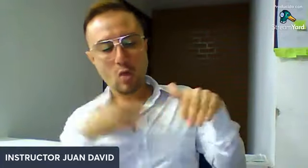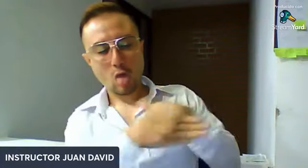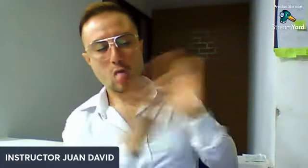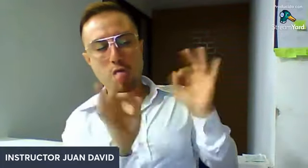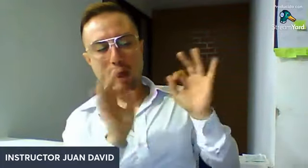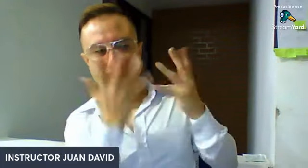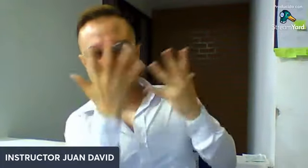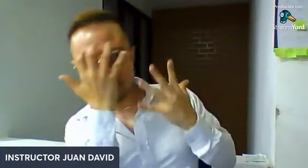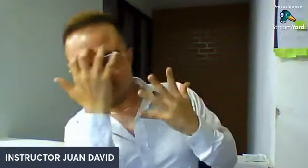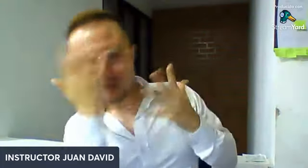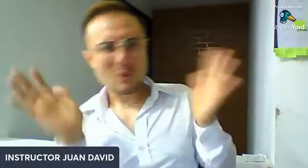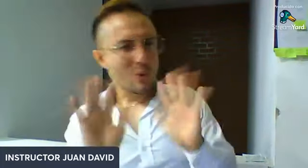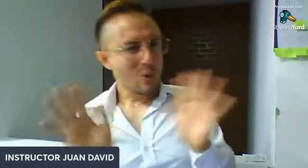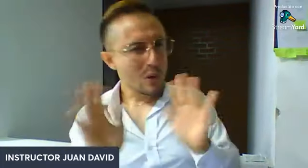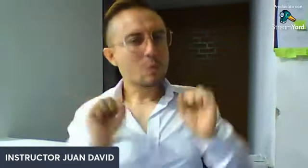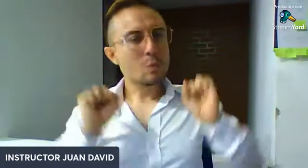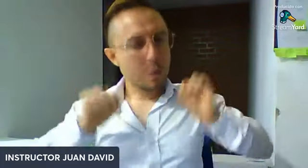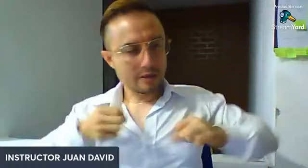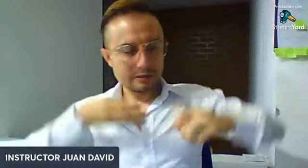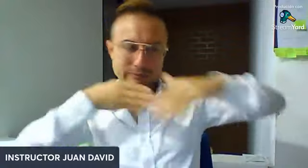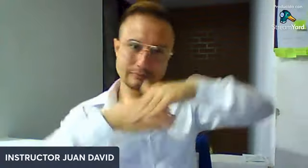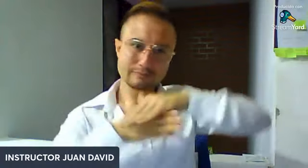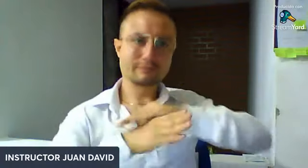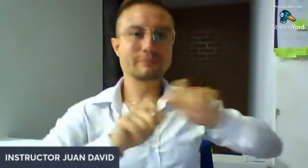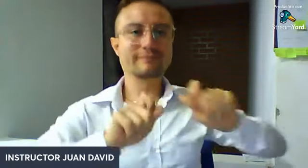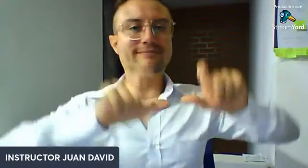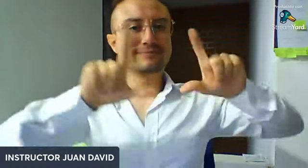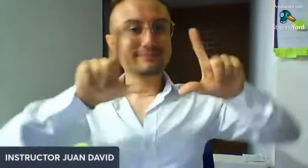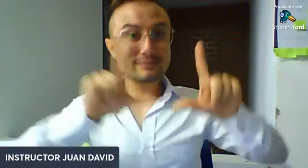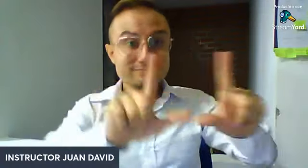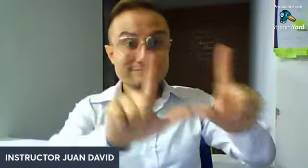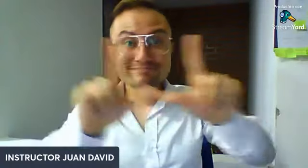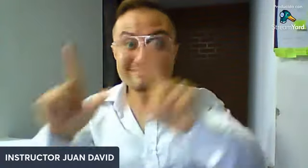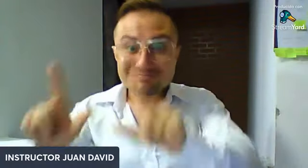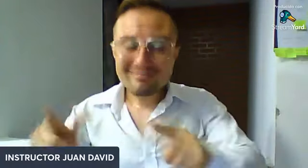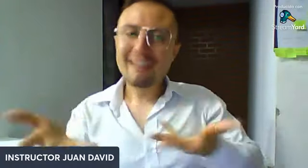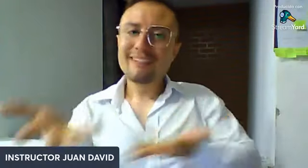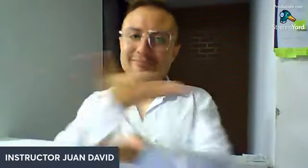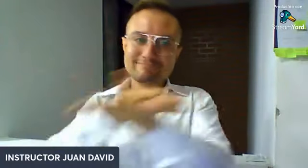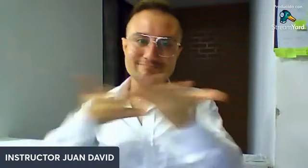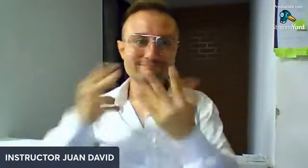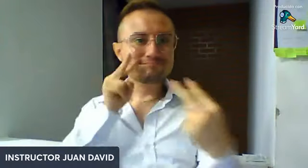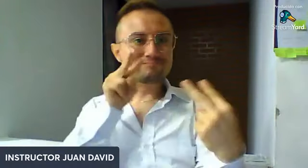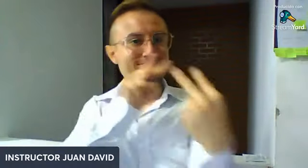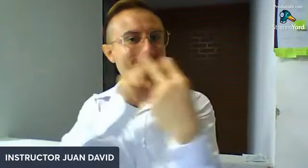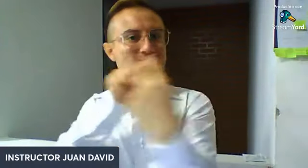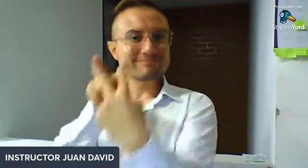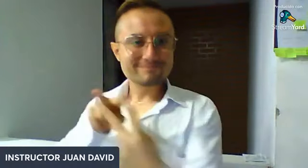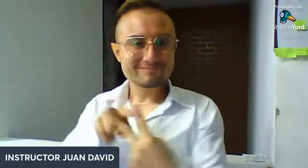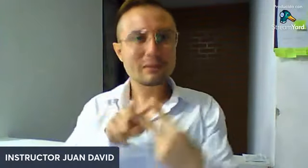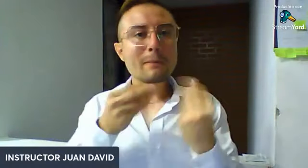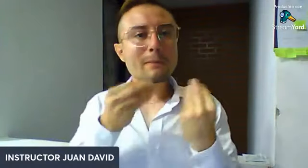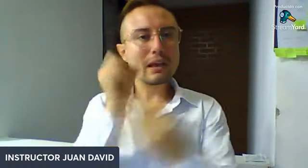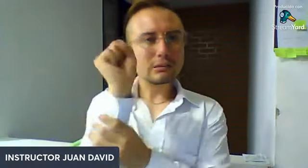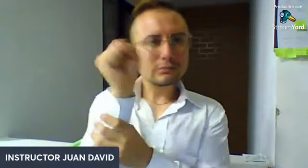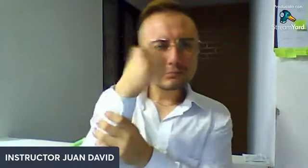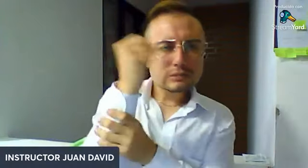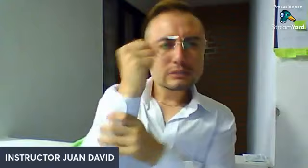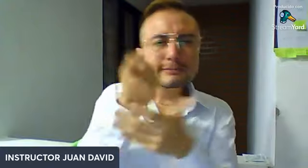ya hay tiempos de familia, paseos, trabajos en sí, entonces pues es, nos afectó un poquito las